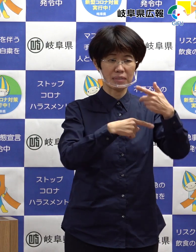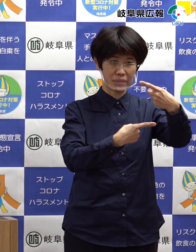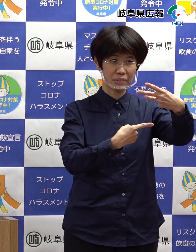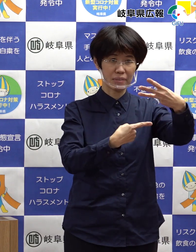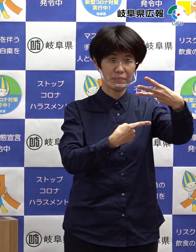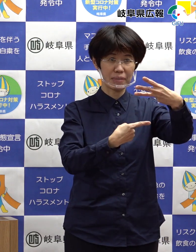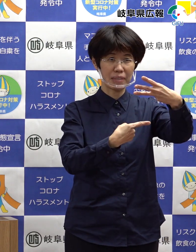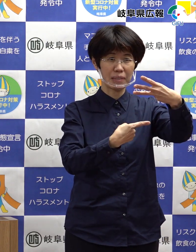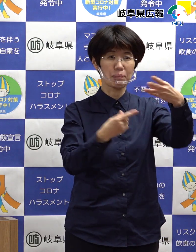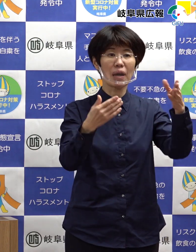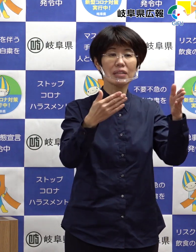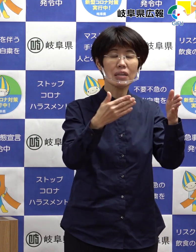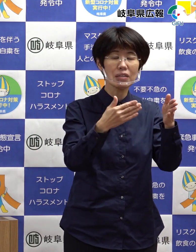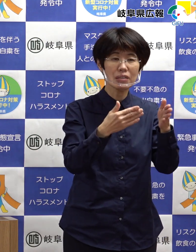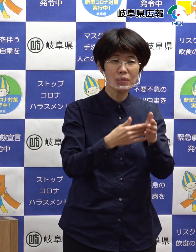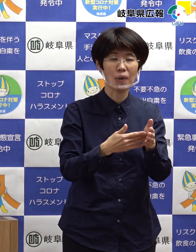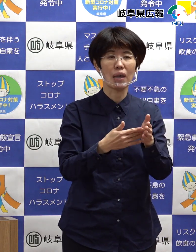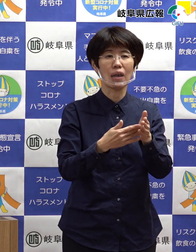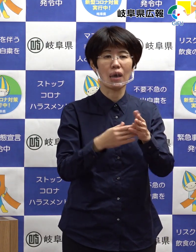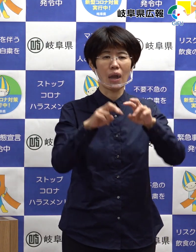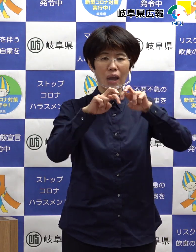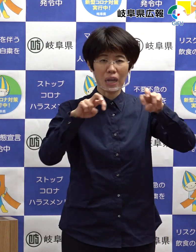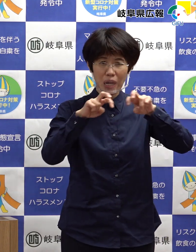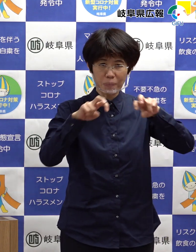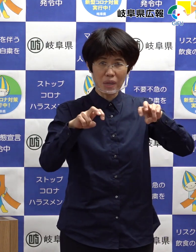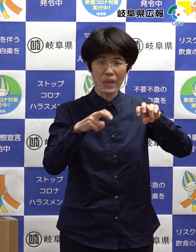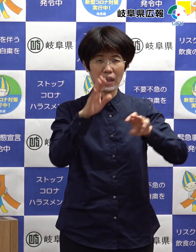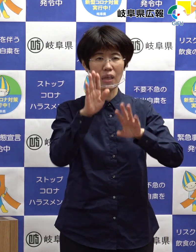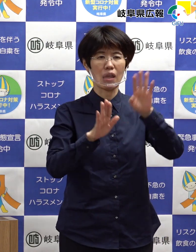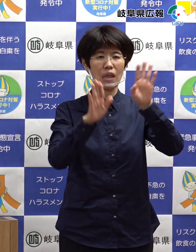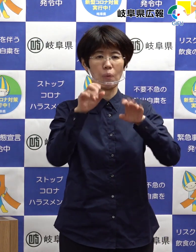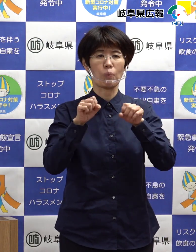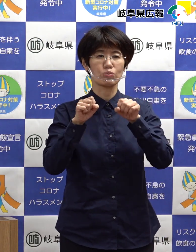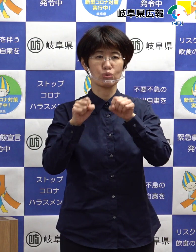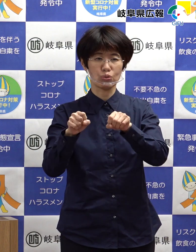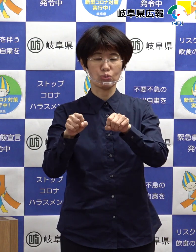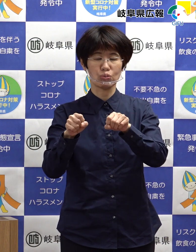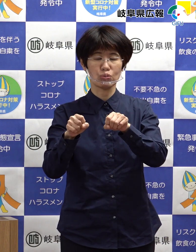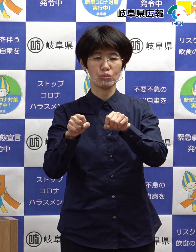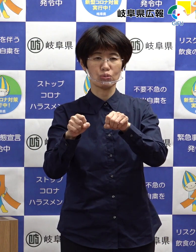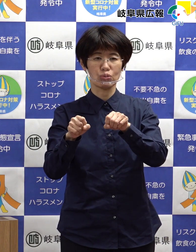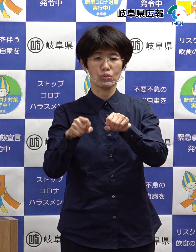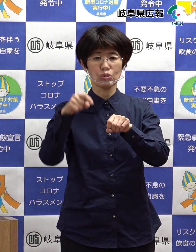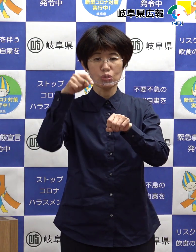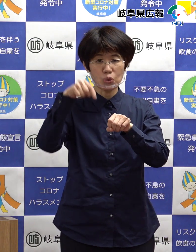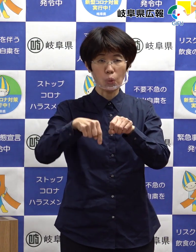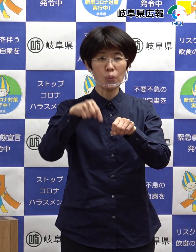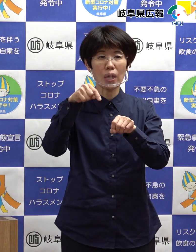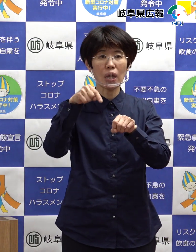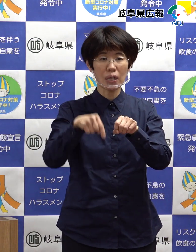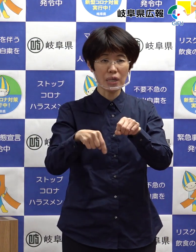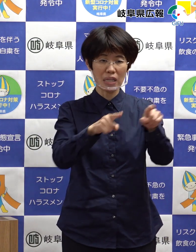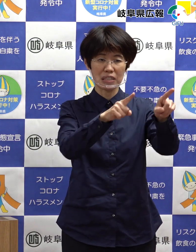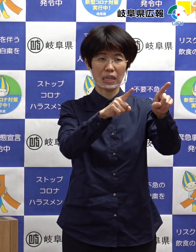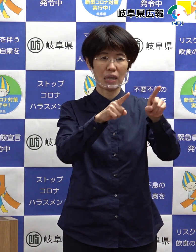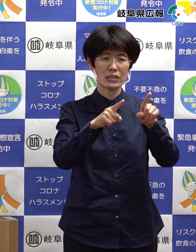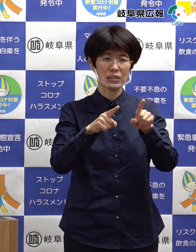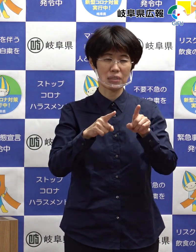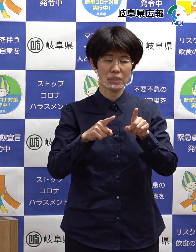まずその、解明、まず実態の解明をして、で解明をしたところに従